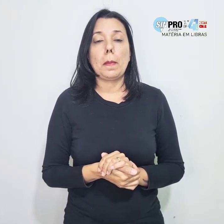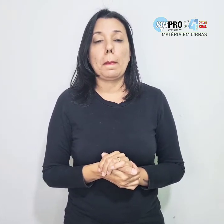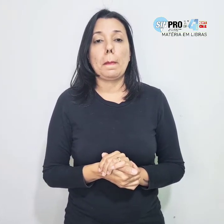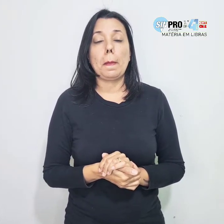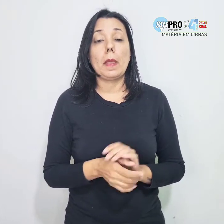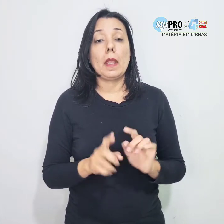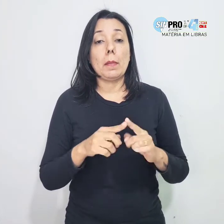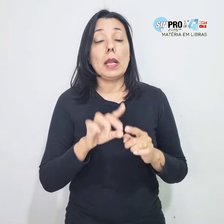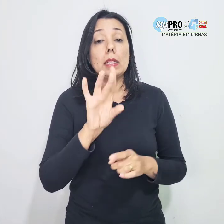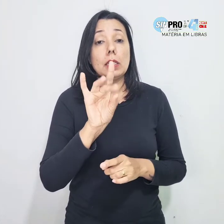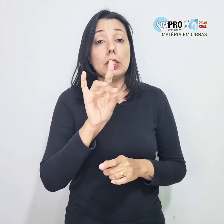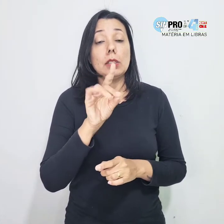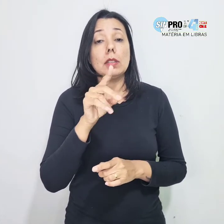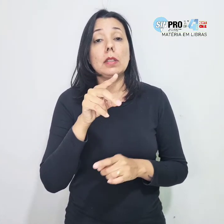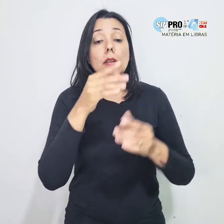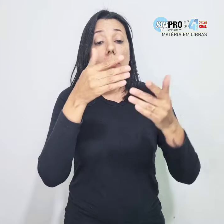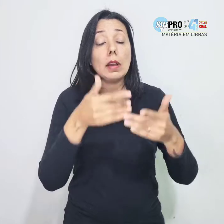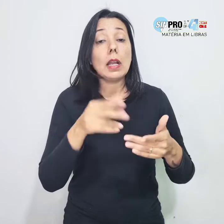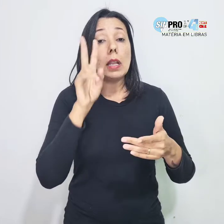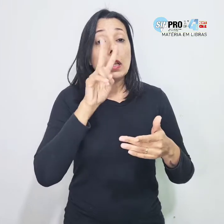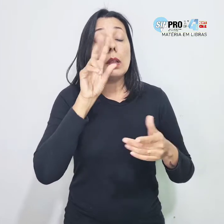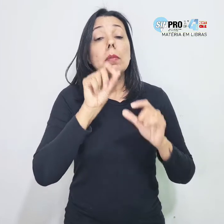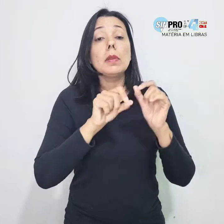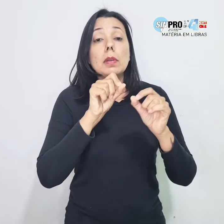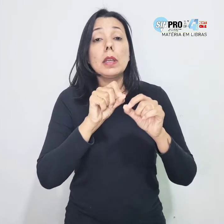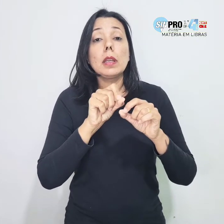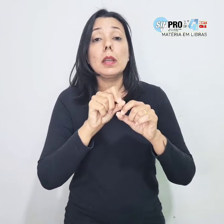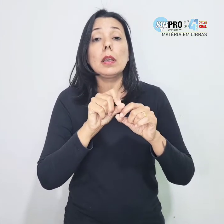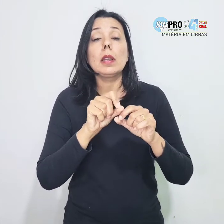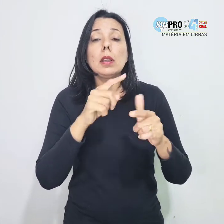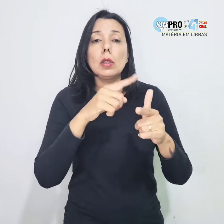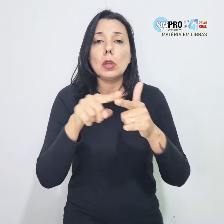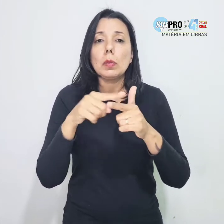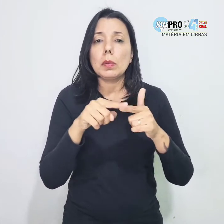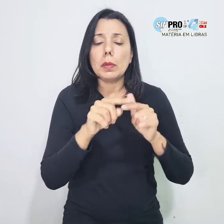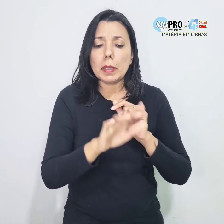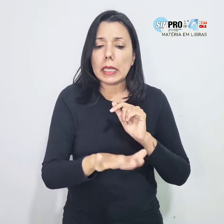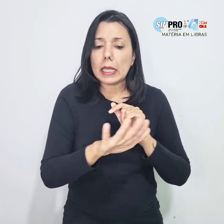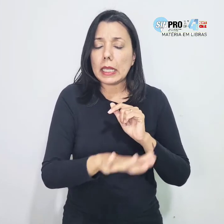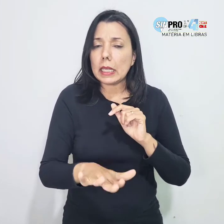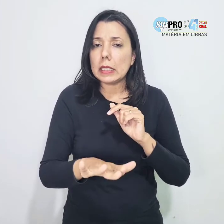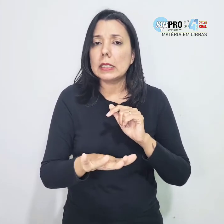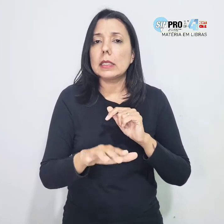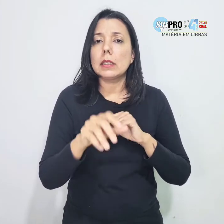Mas cientistas alertam que o surto mostra que crianças pequenas não são imunes à doença.